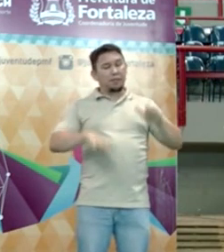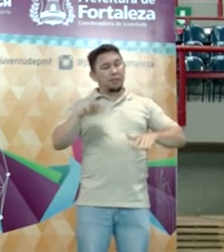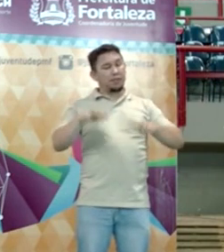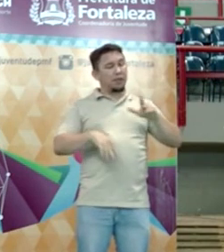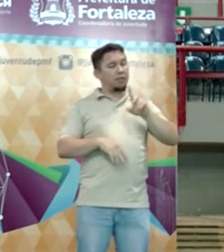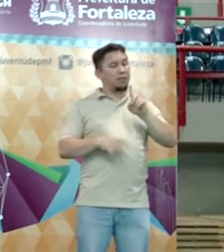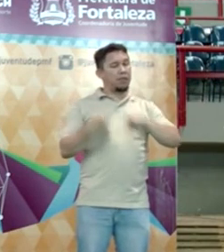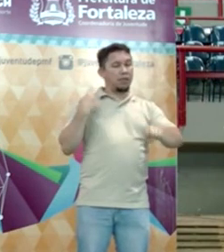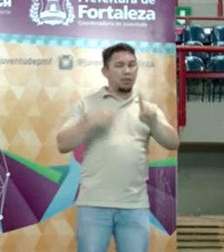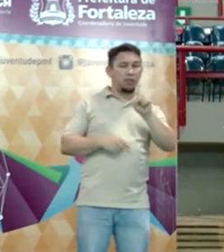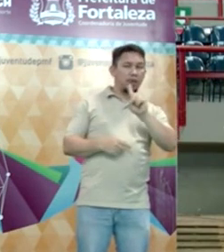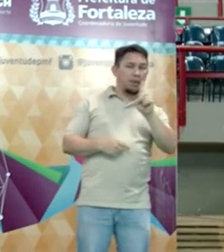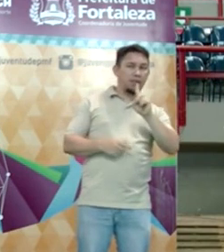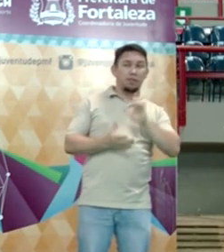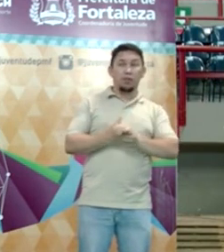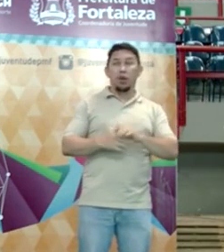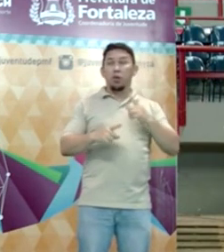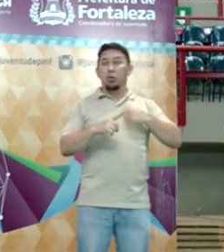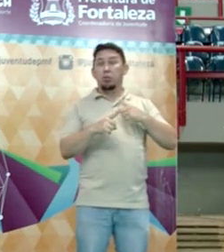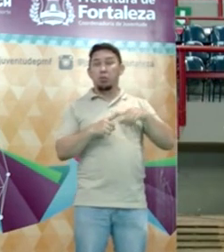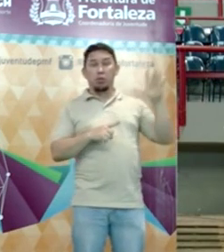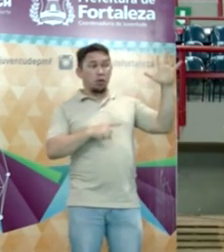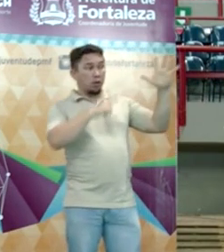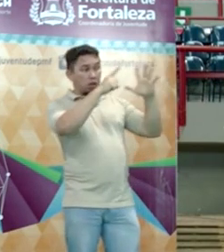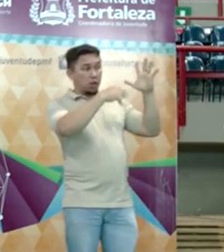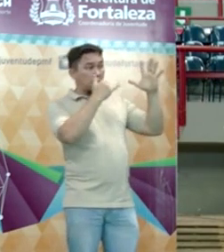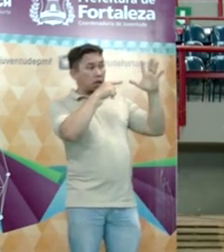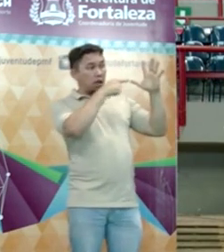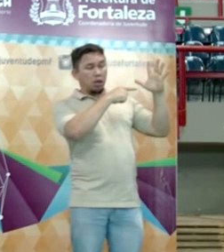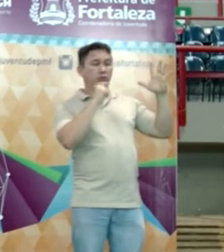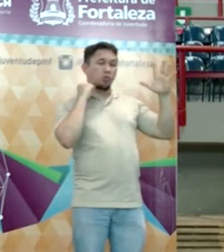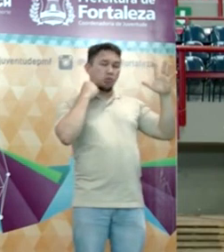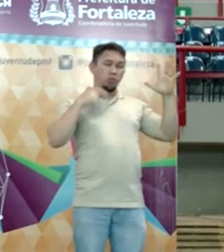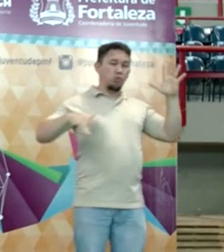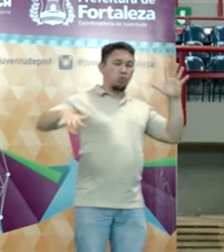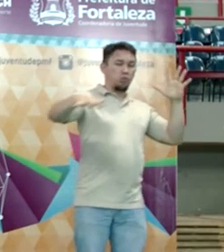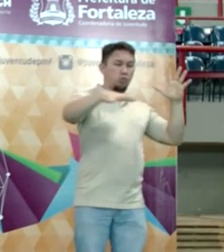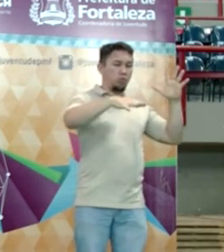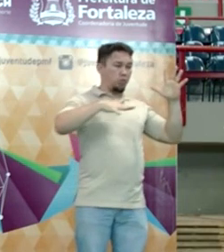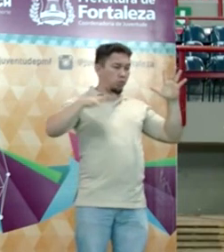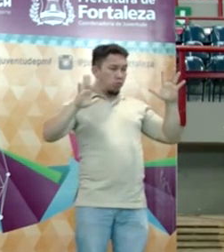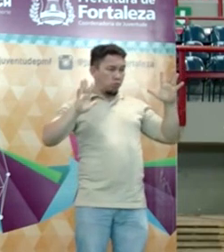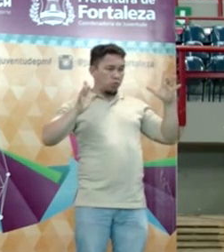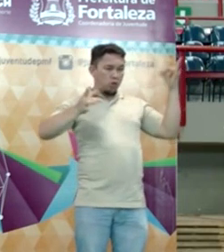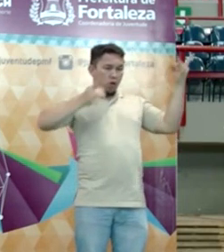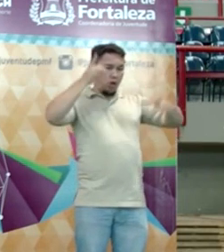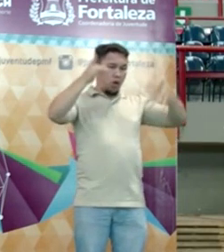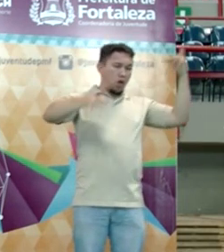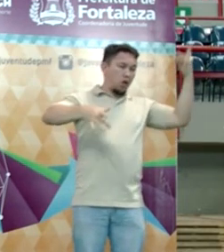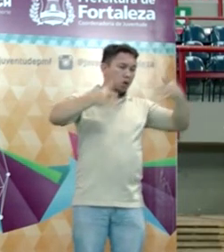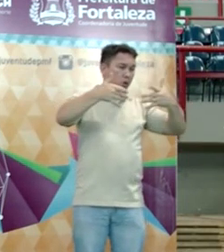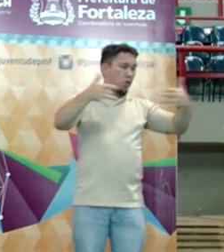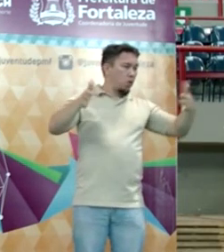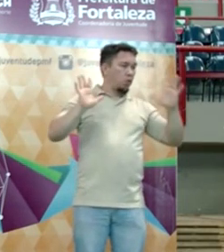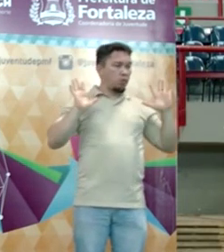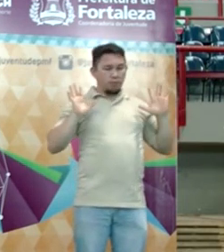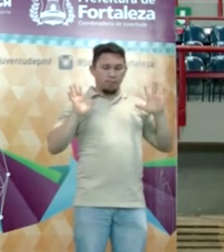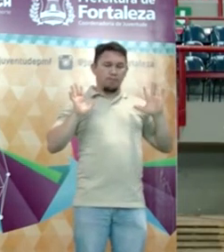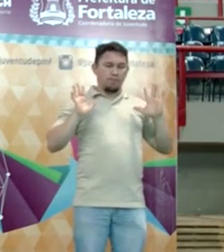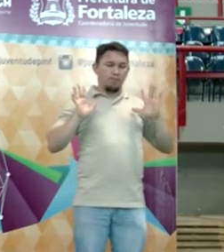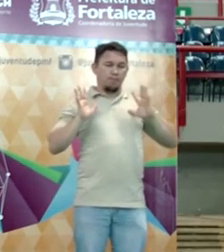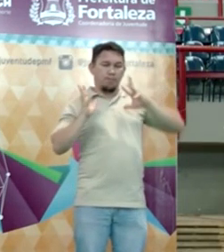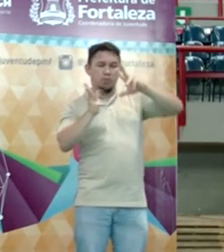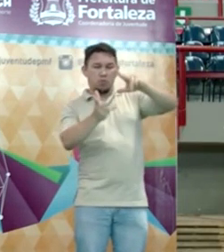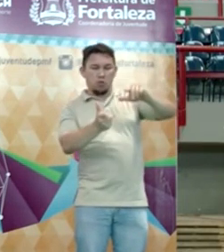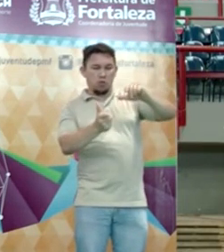vezes não é bem assim. Porque a energia limpa, aquela que não coloca nenhum detrito, nenhuma